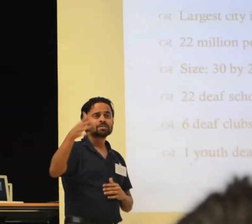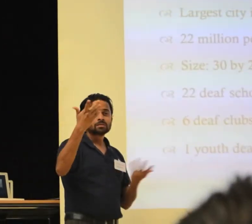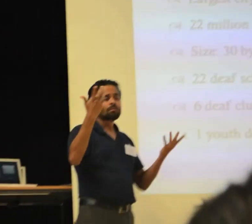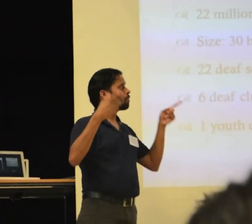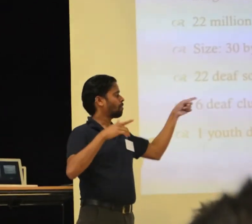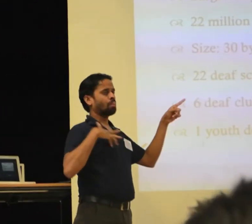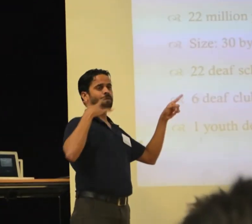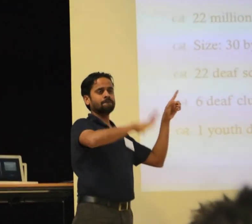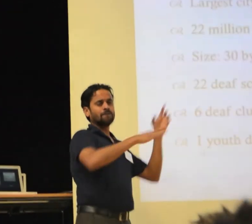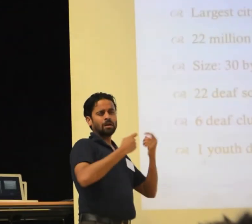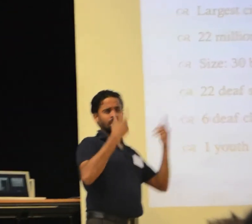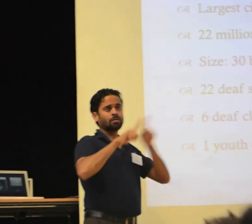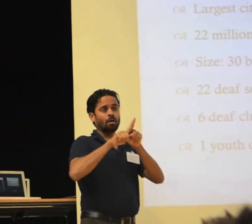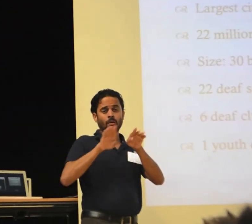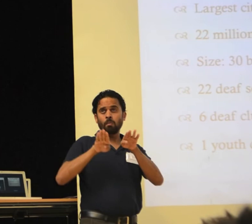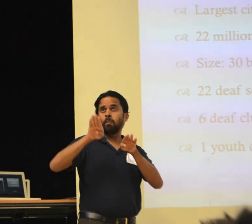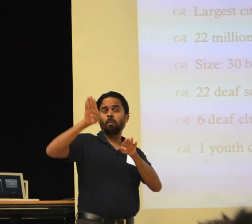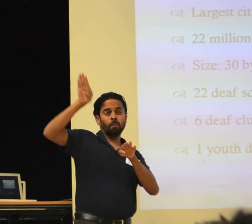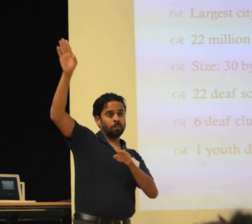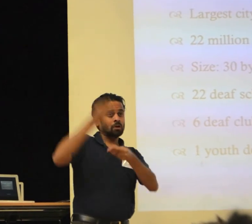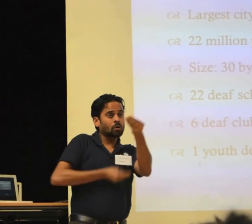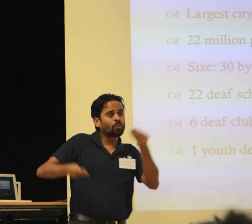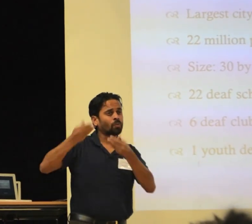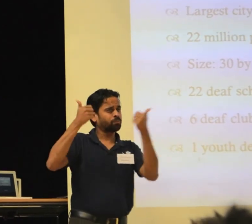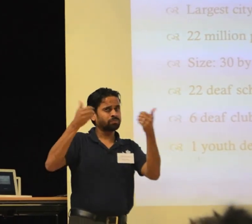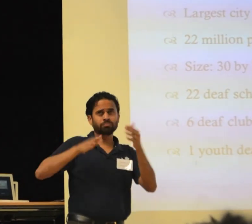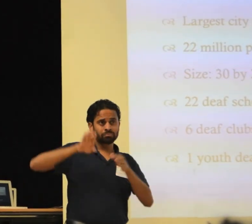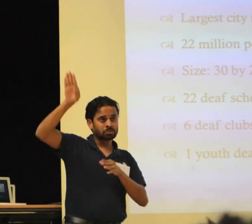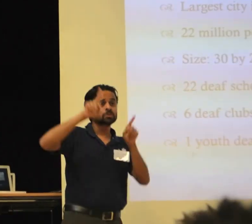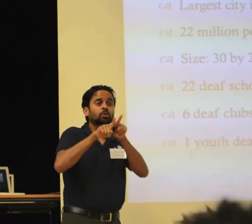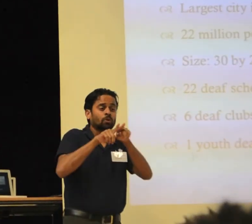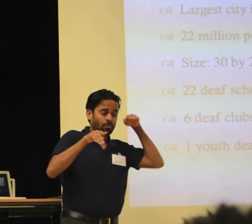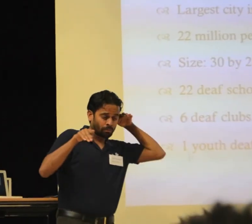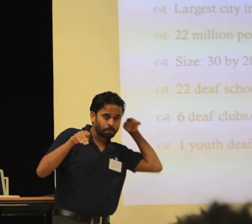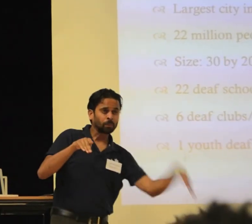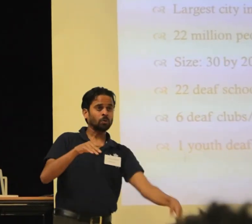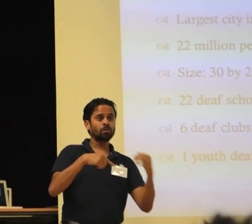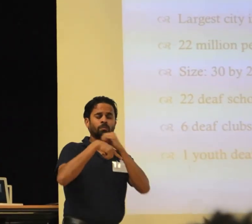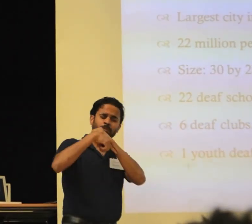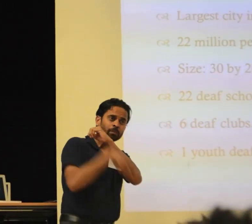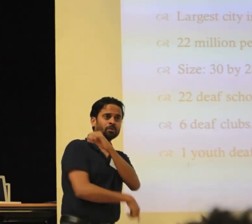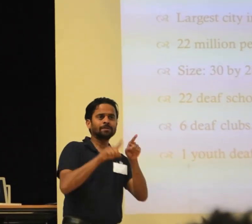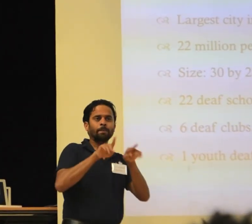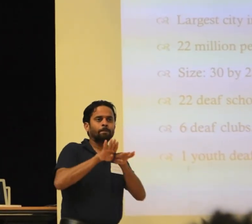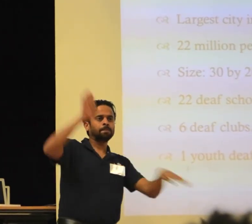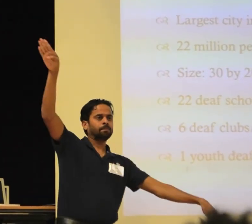sige. Ja, der er så rige. Og så har vi også Bollywood, hvor der er mange, der har gjort karriere